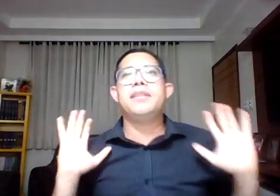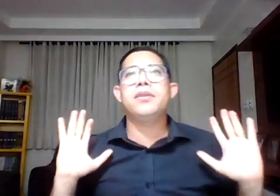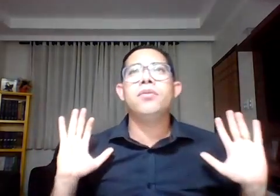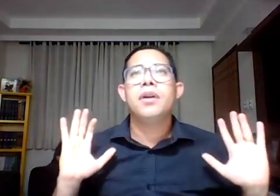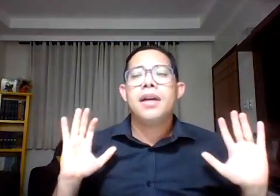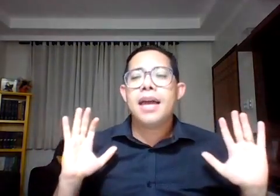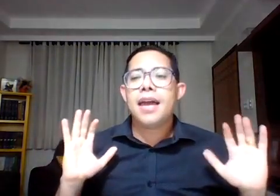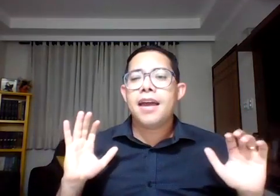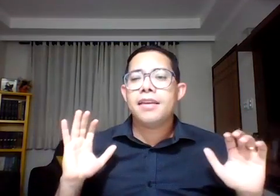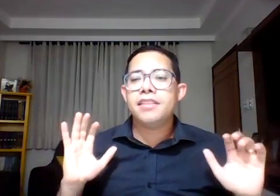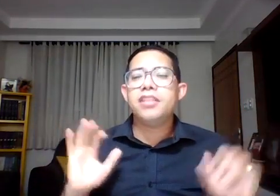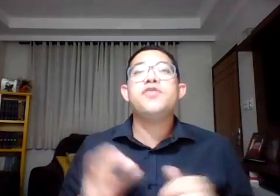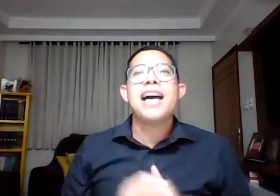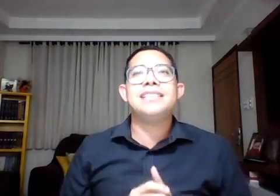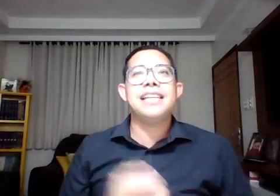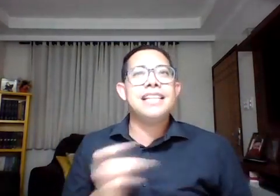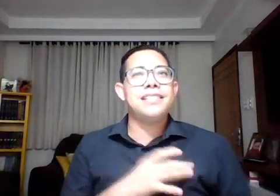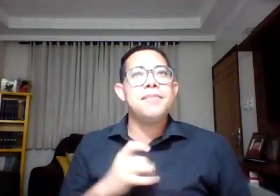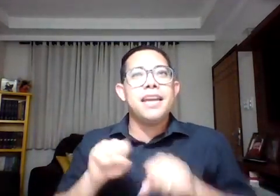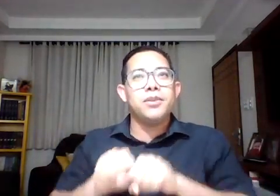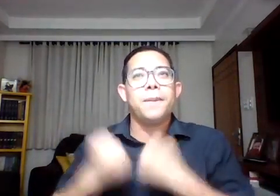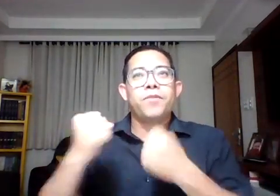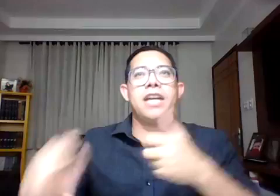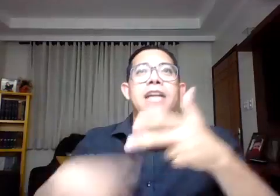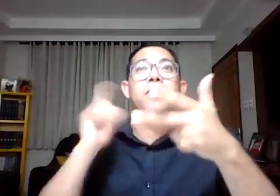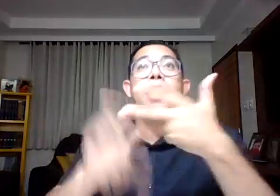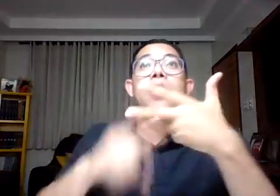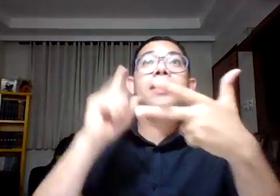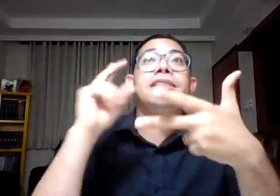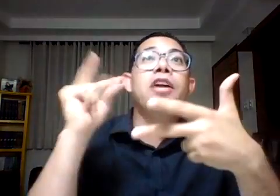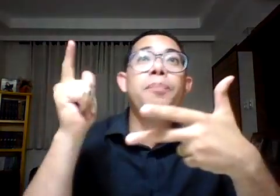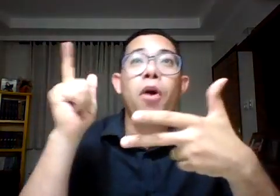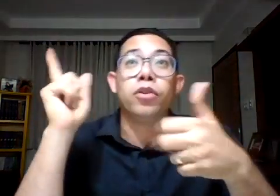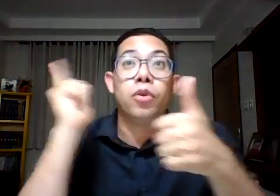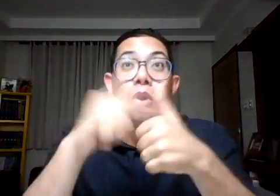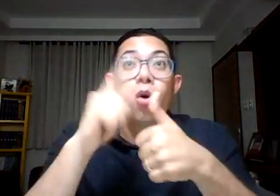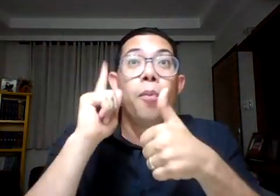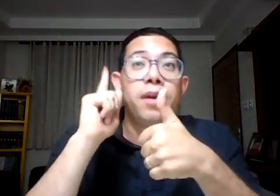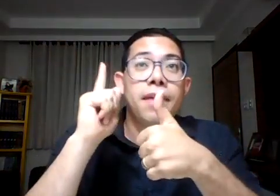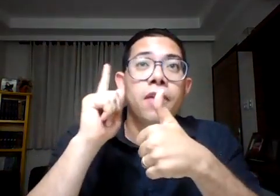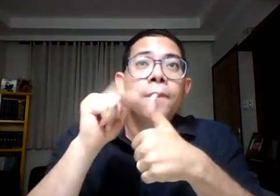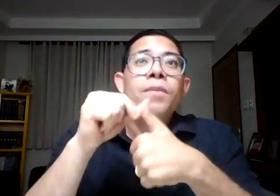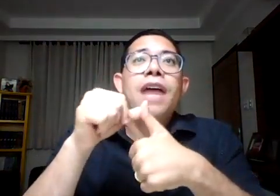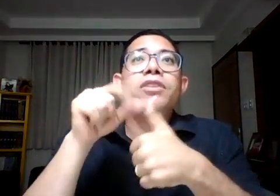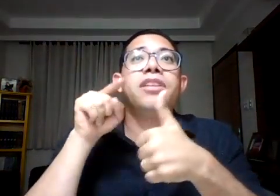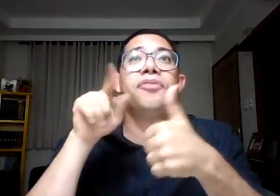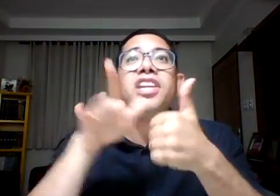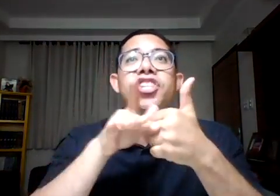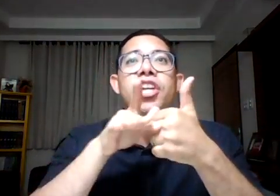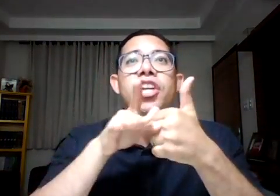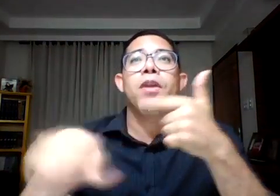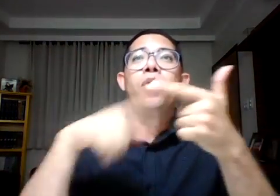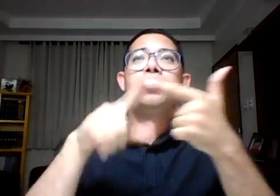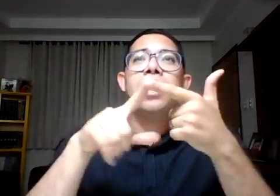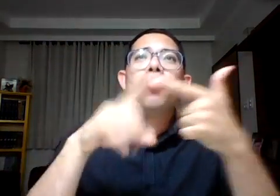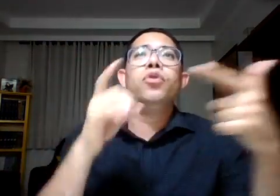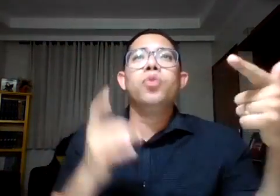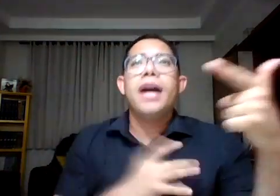precisam se desfazer desse medo, certo? Terceiro ponto. O primeiro é você fingir. O segundo é